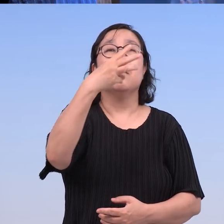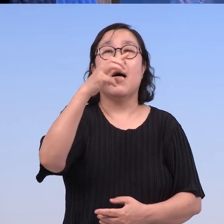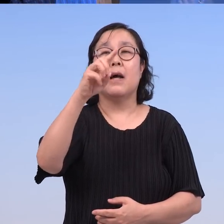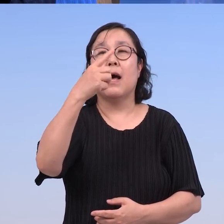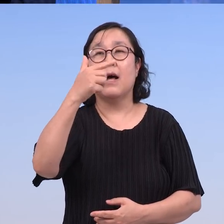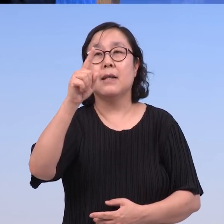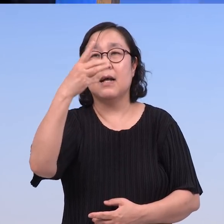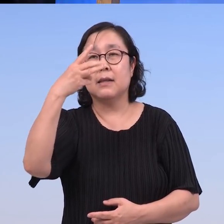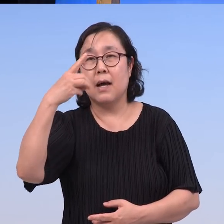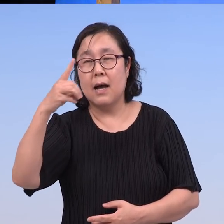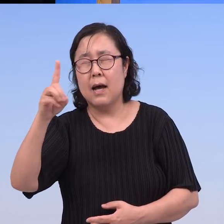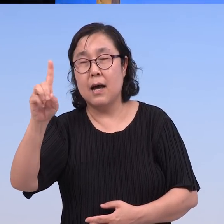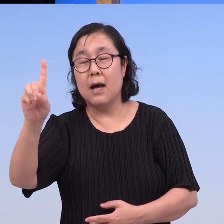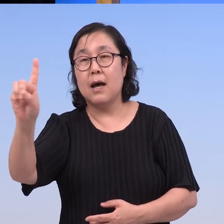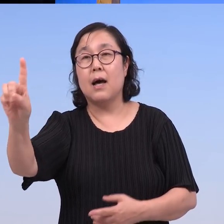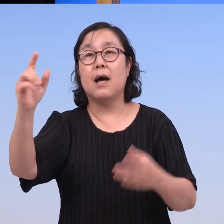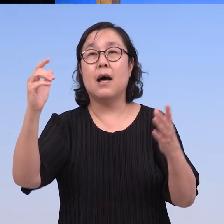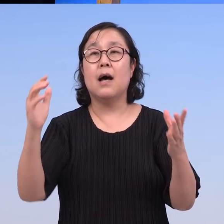마라나타